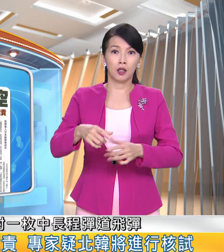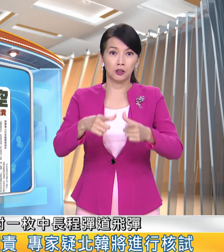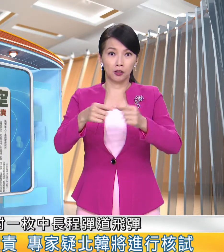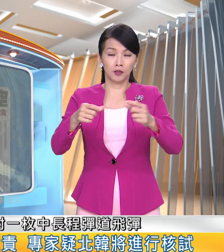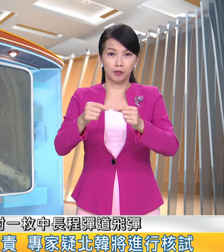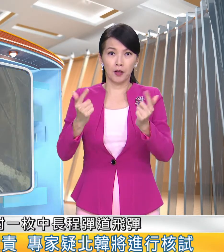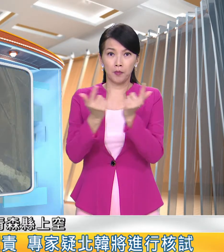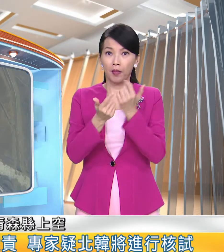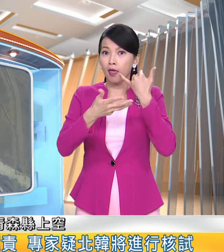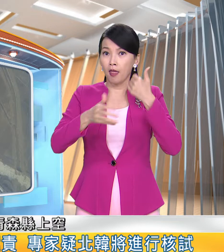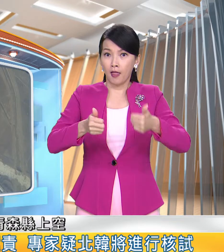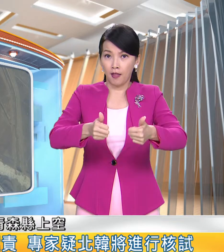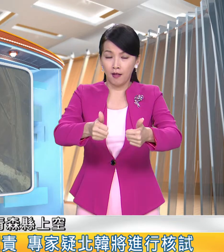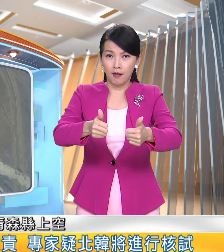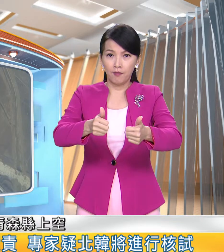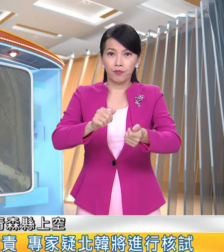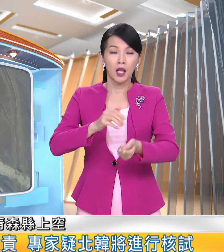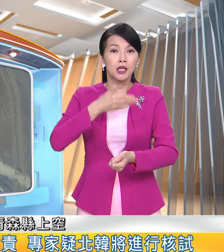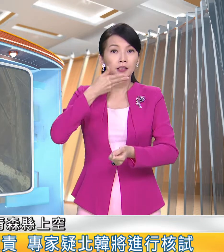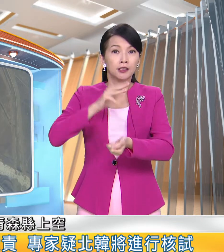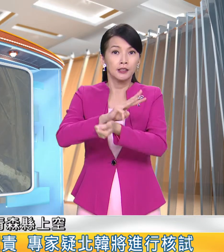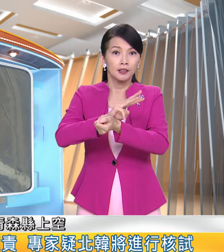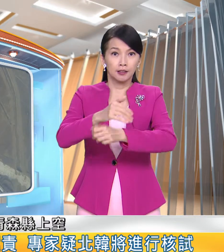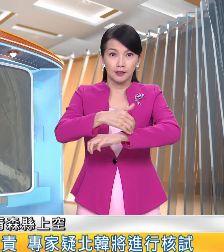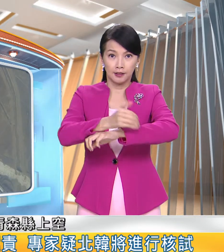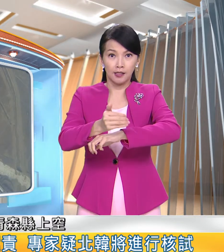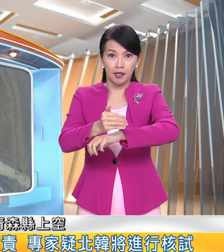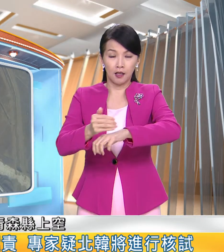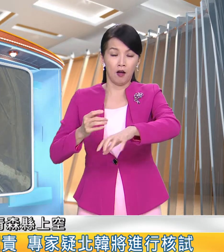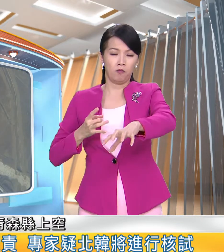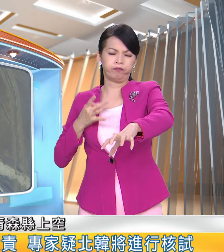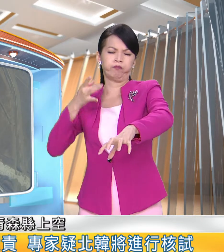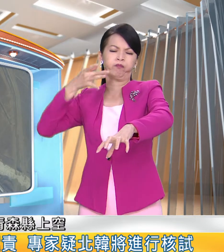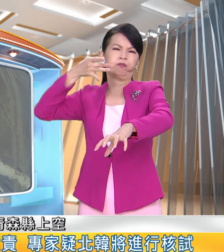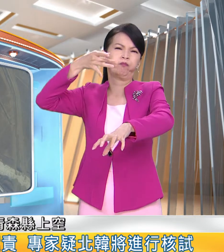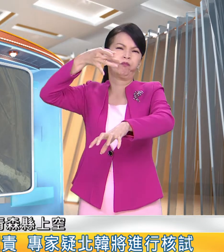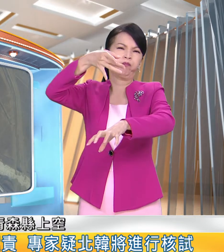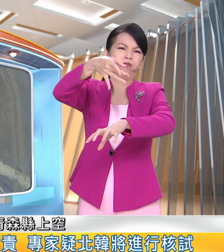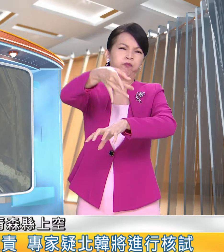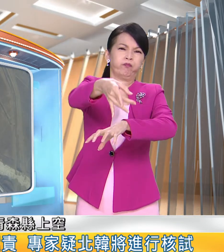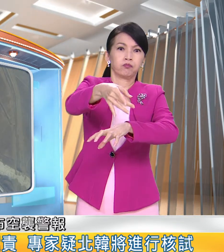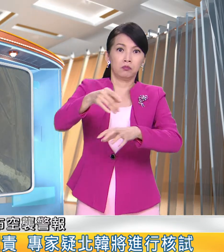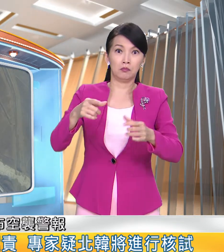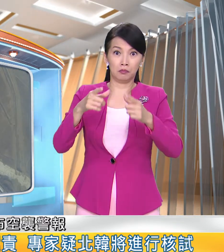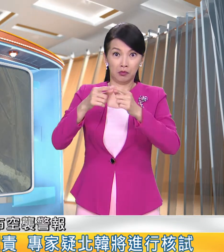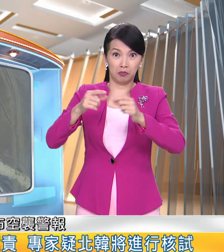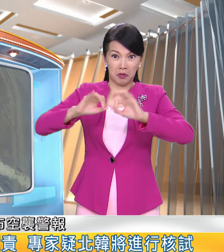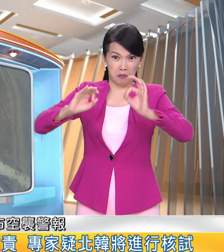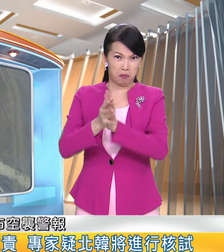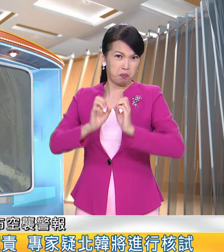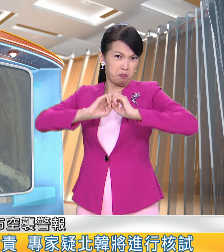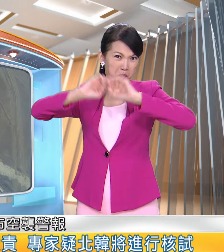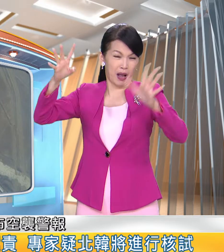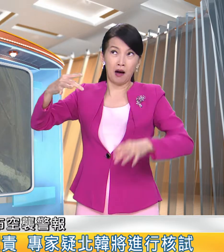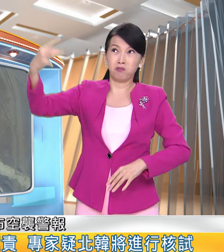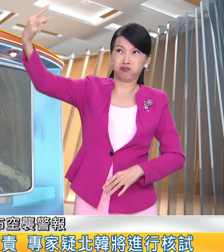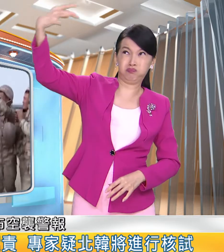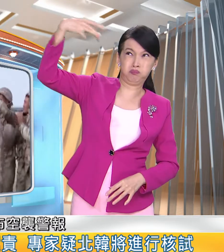越过了北海道和青森县上空。日本政府也发布空袭警